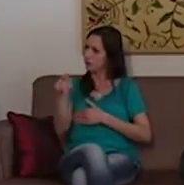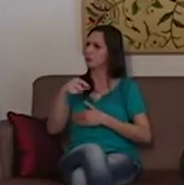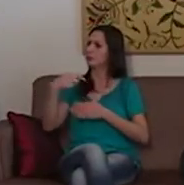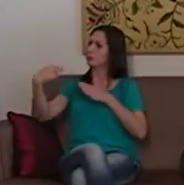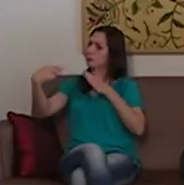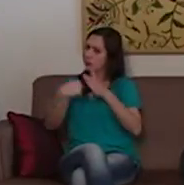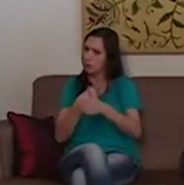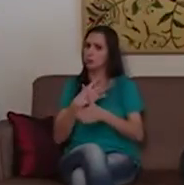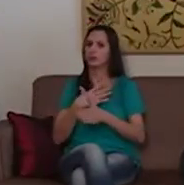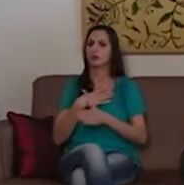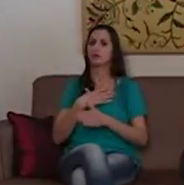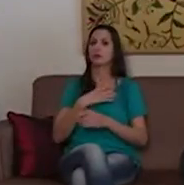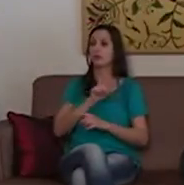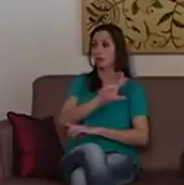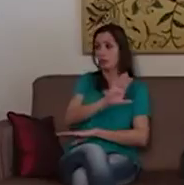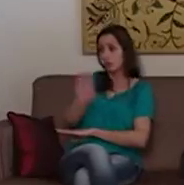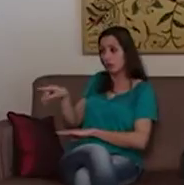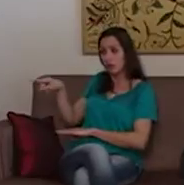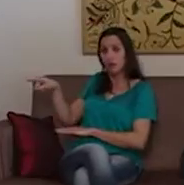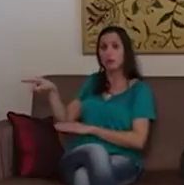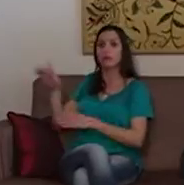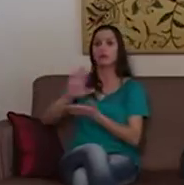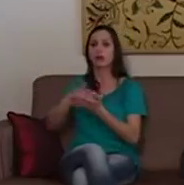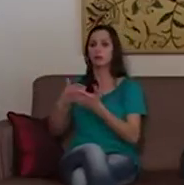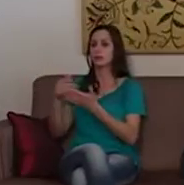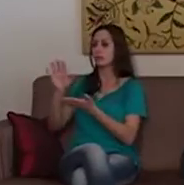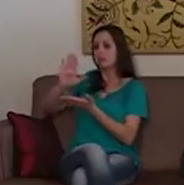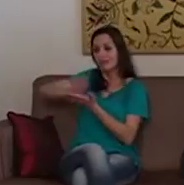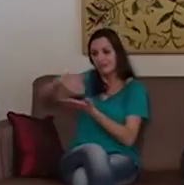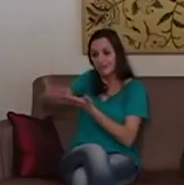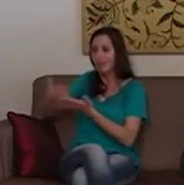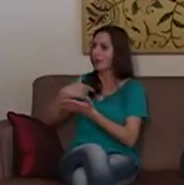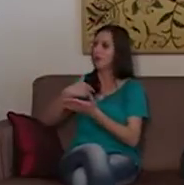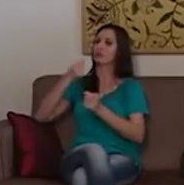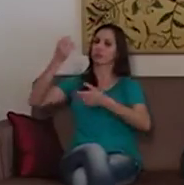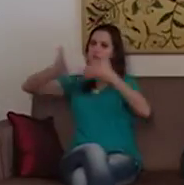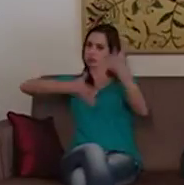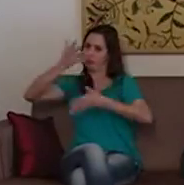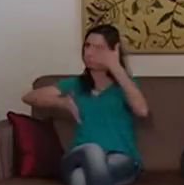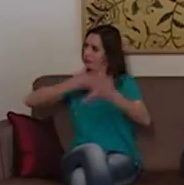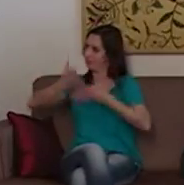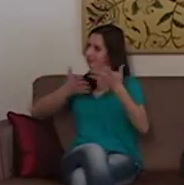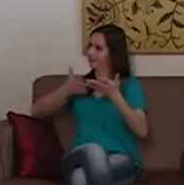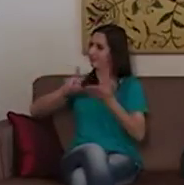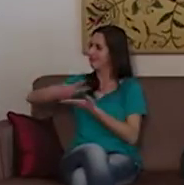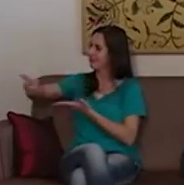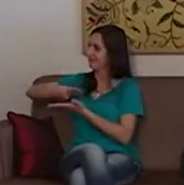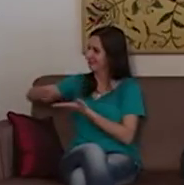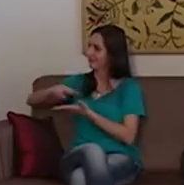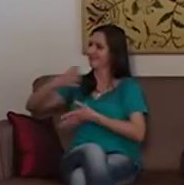com o intérprete. O intérprete é apenas aquela pessoa que faz a tradução e interpretação do que está sendo falado.